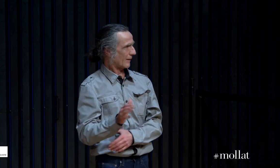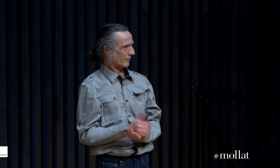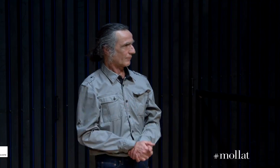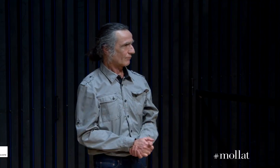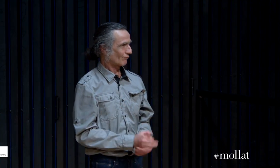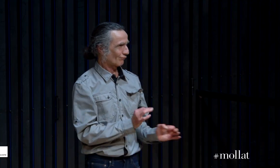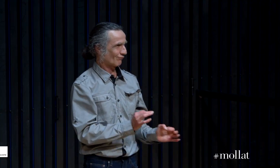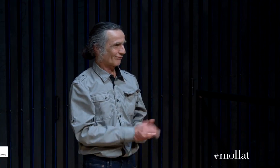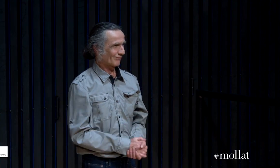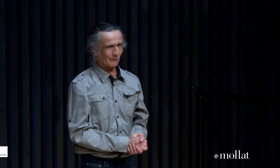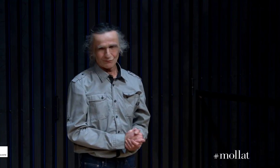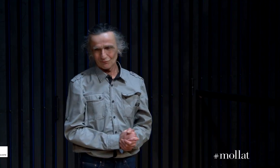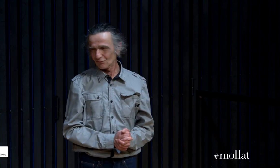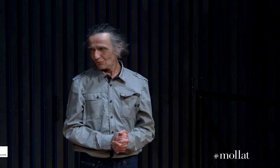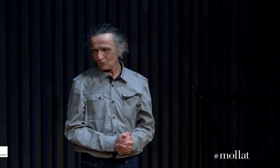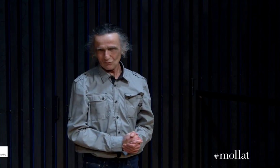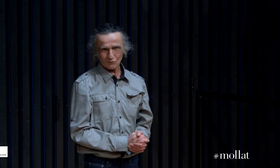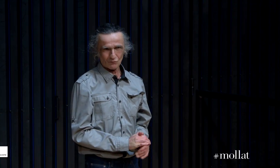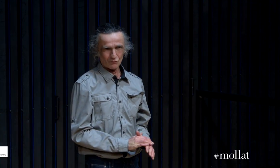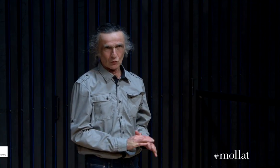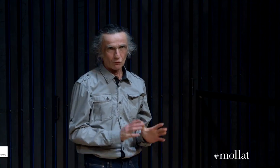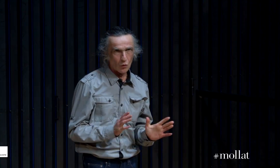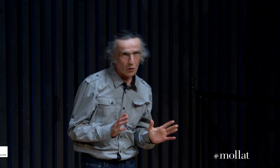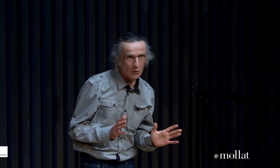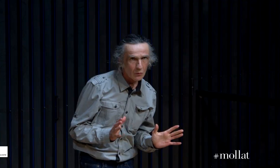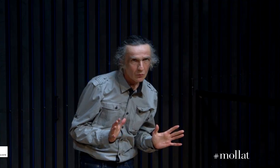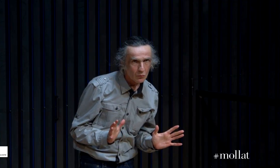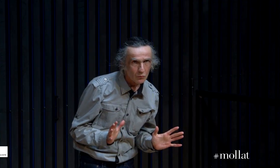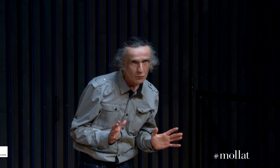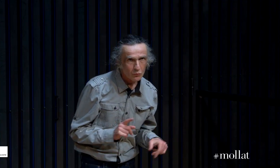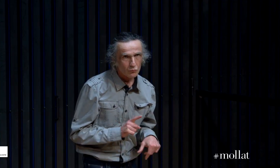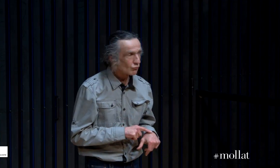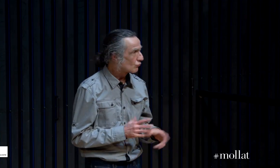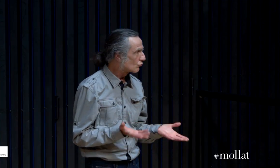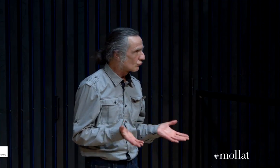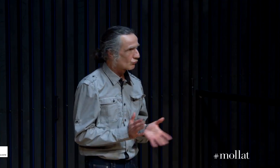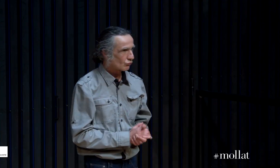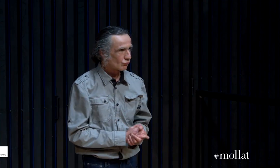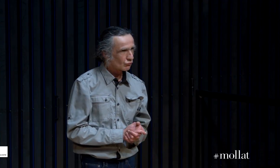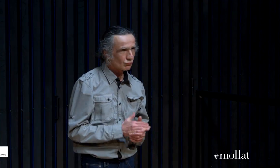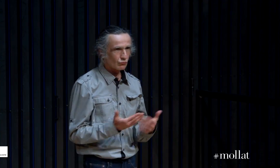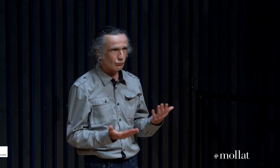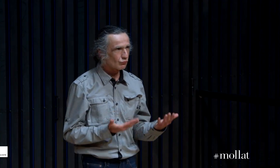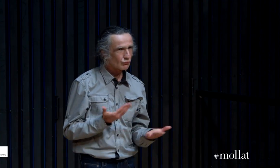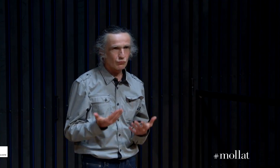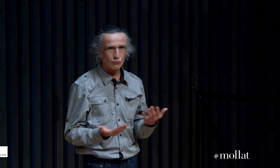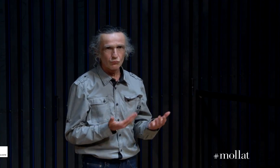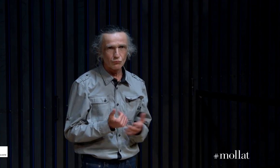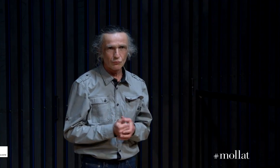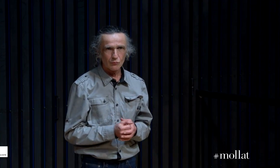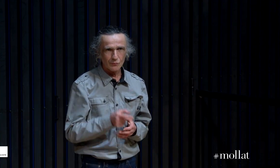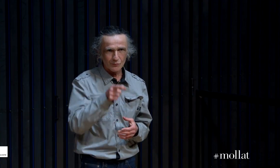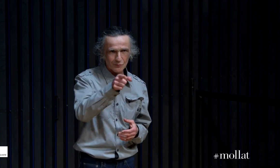effectivement, dans le domaine médical et c'est très spécifique à leur fonction de médecin. Alors, est-ce qu'on est dans le timing? Oui.